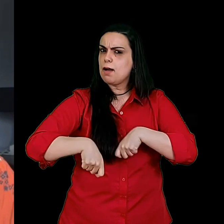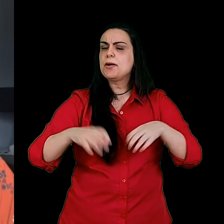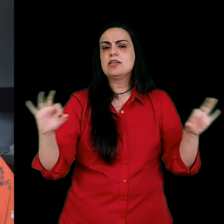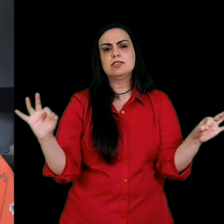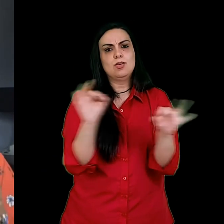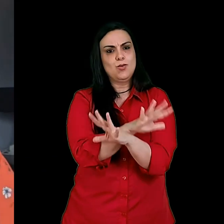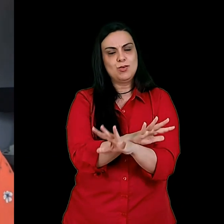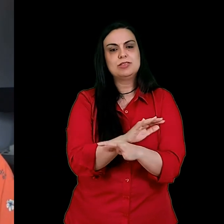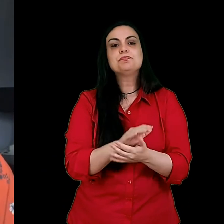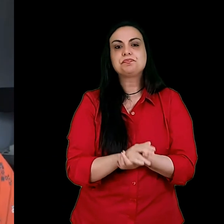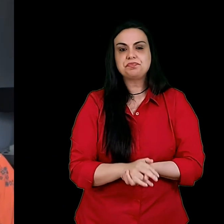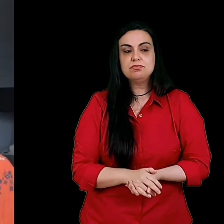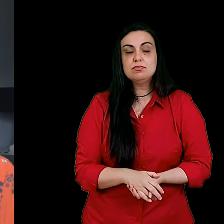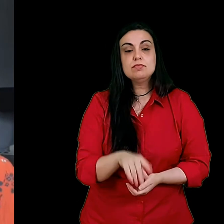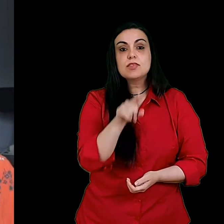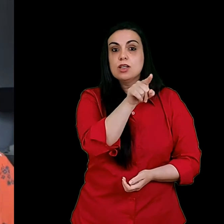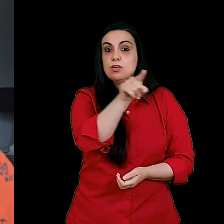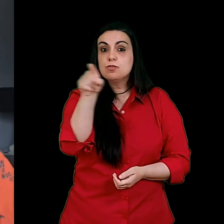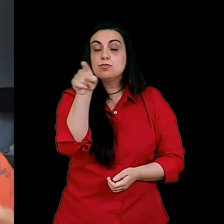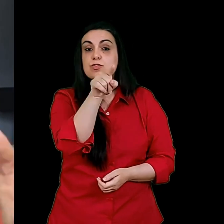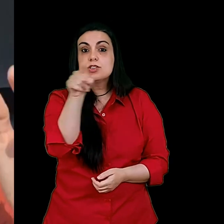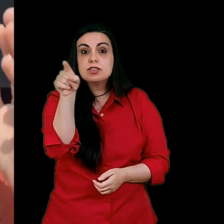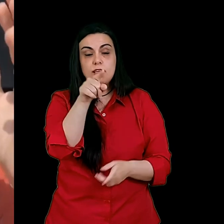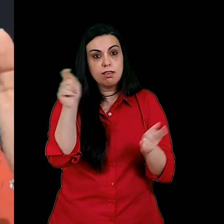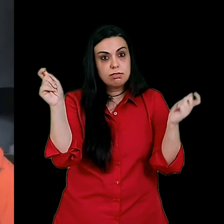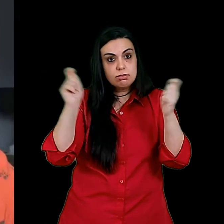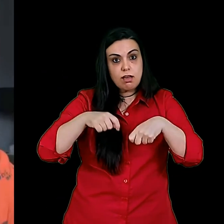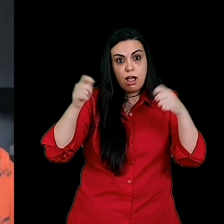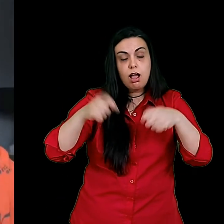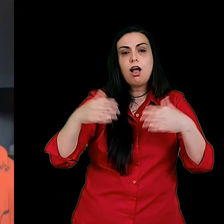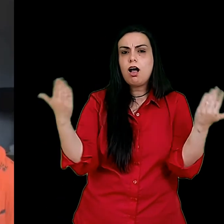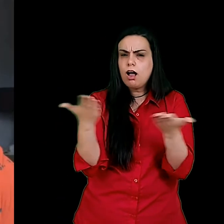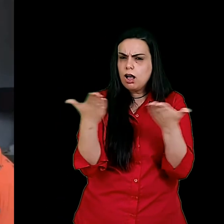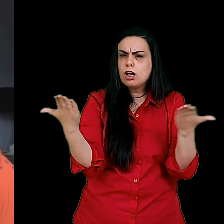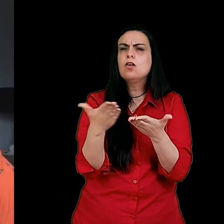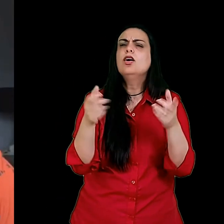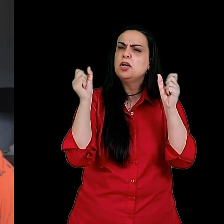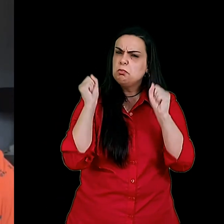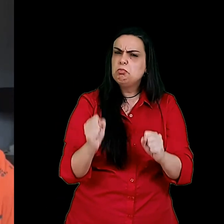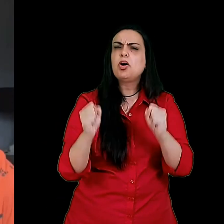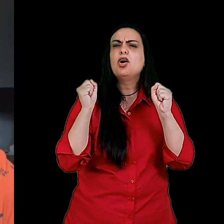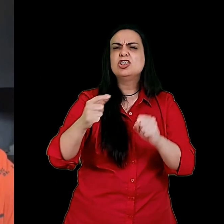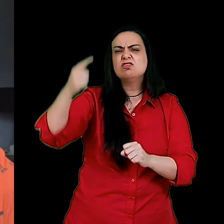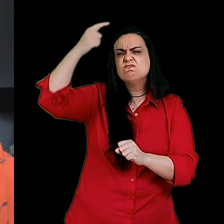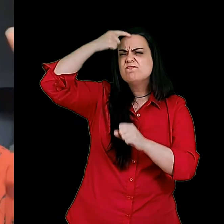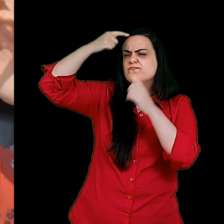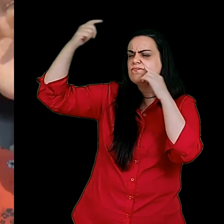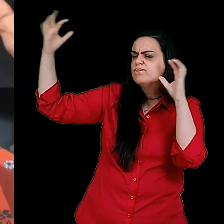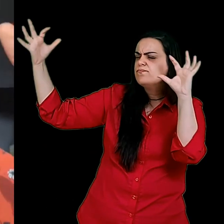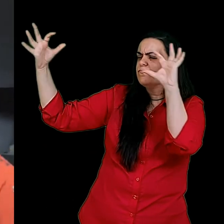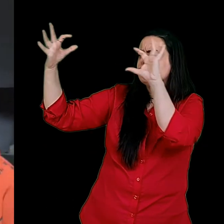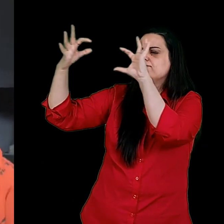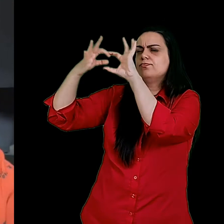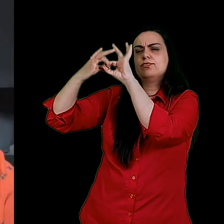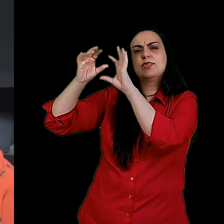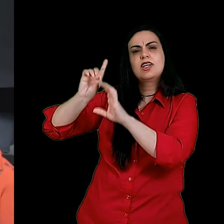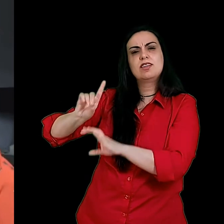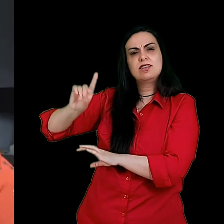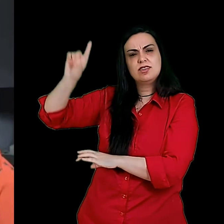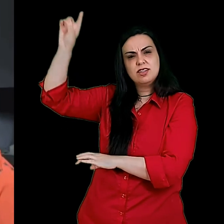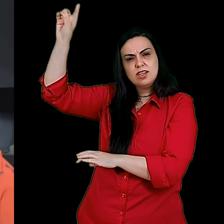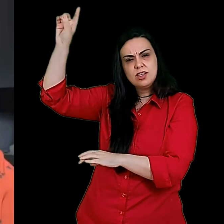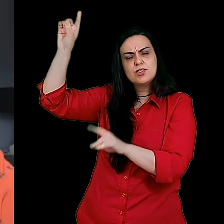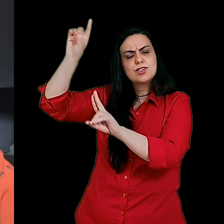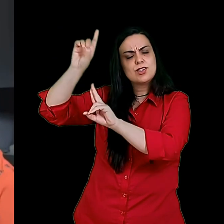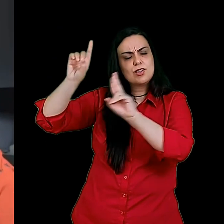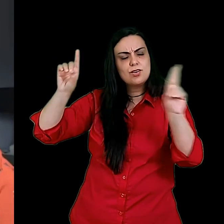de concluí-la. Você que pode, eleve seu pensamento a Deus aí agora. Eleve seu pensamento a Deus aí